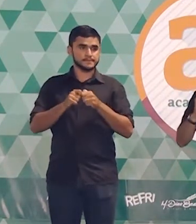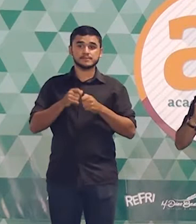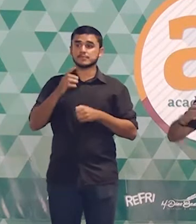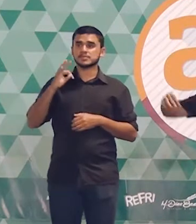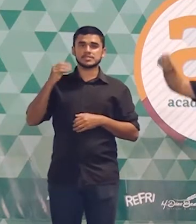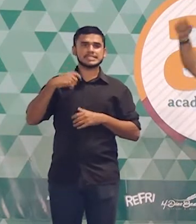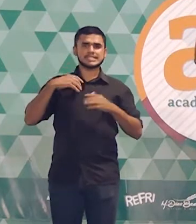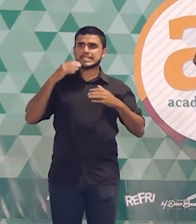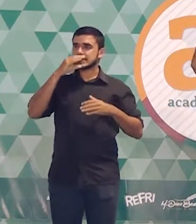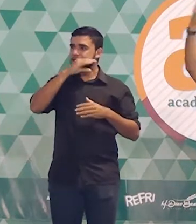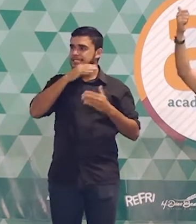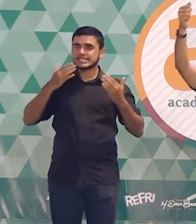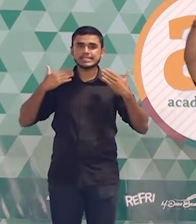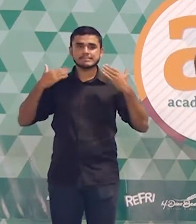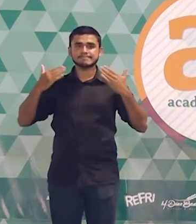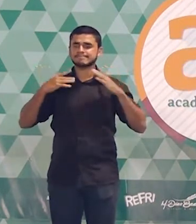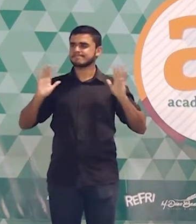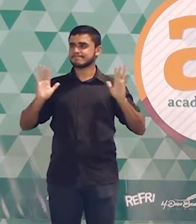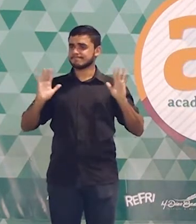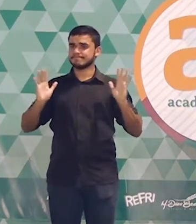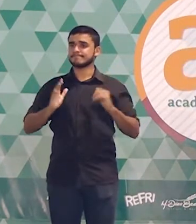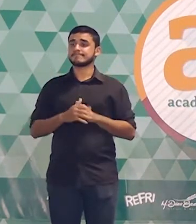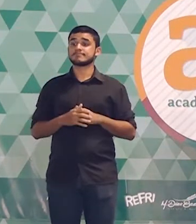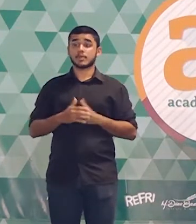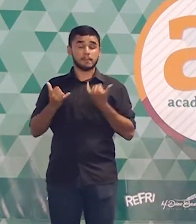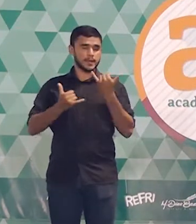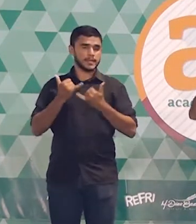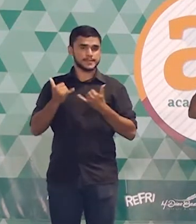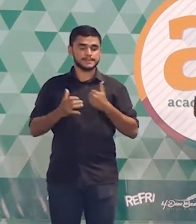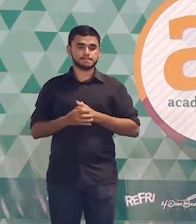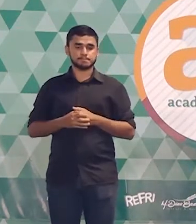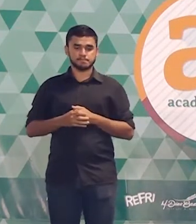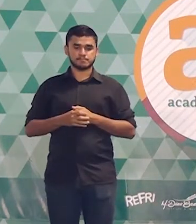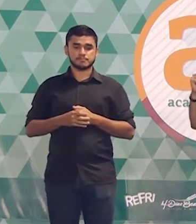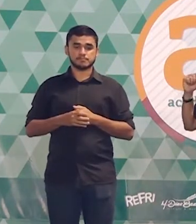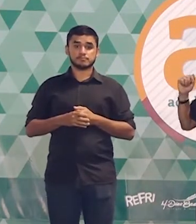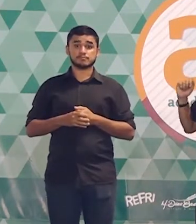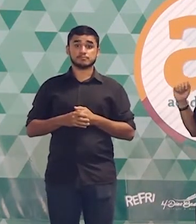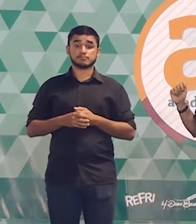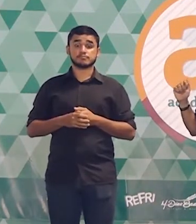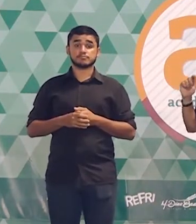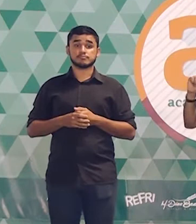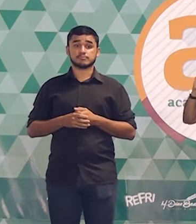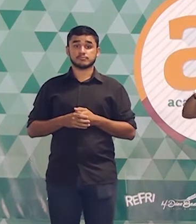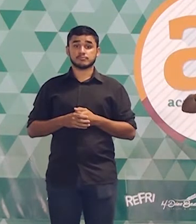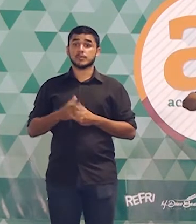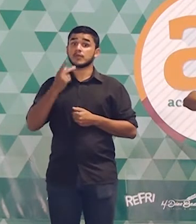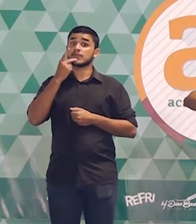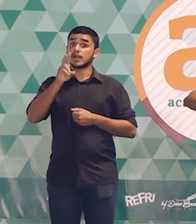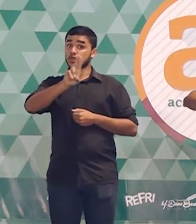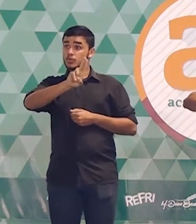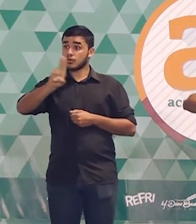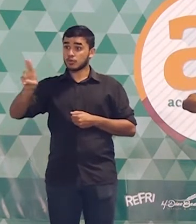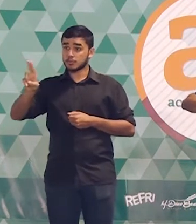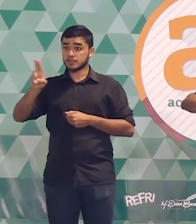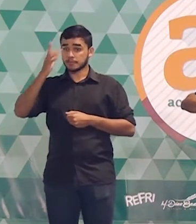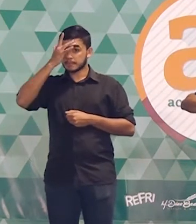nada quente, tá legal. Vamos fazer uma brincadeira. Eu vou dizer o nome de um artista,